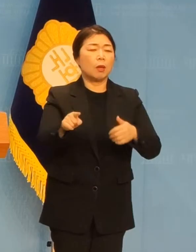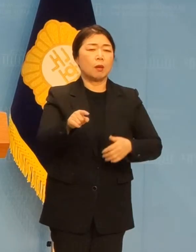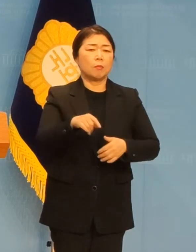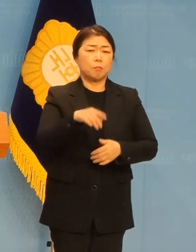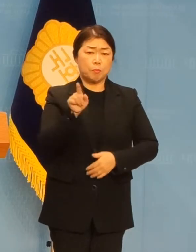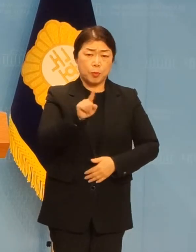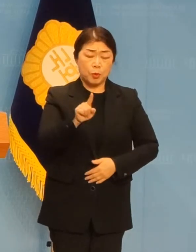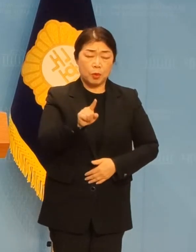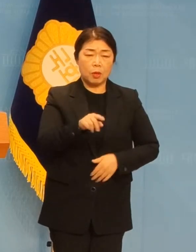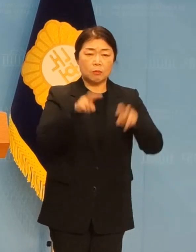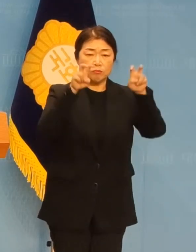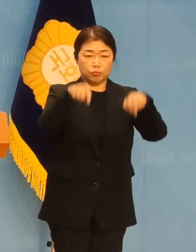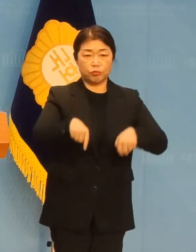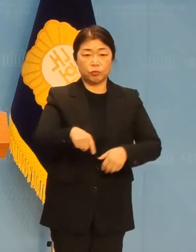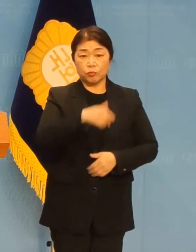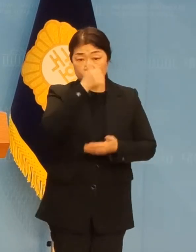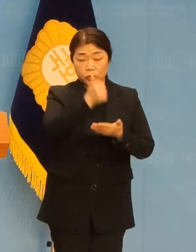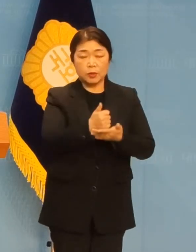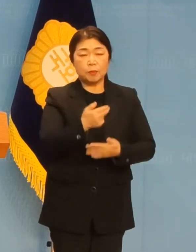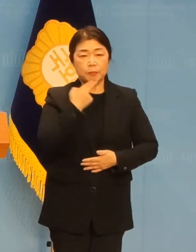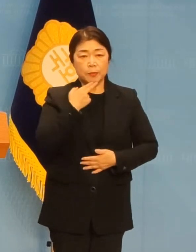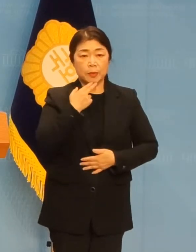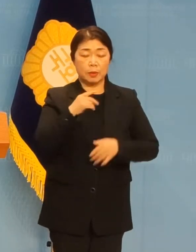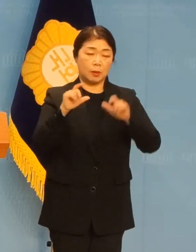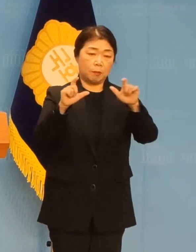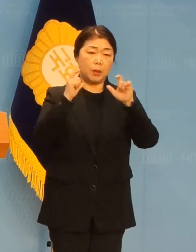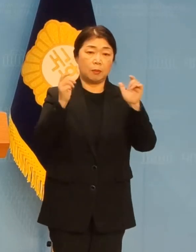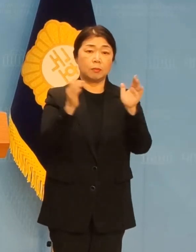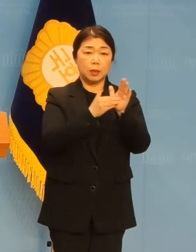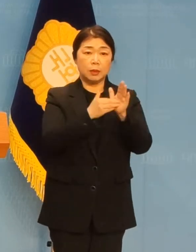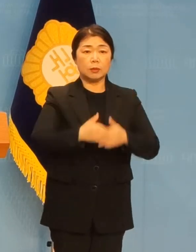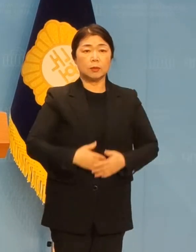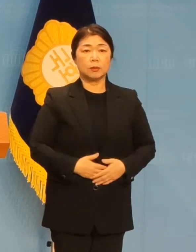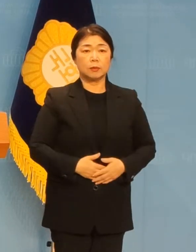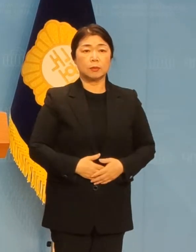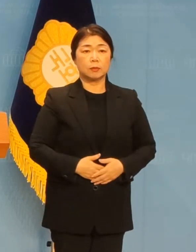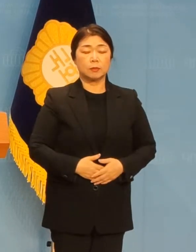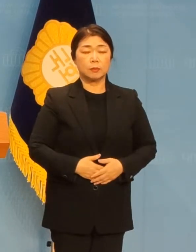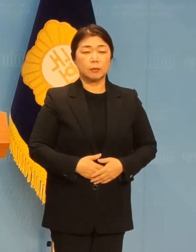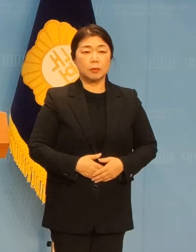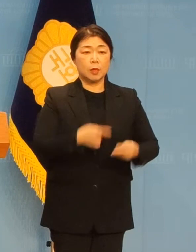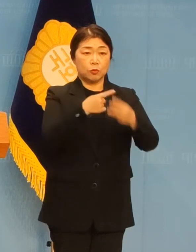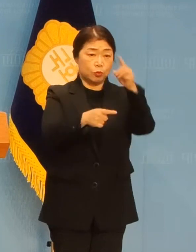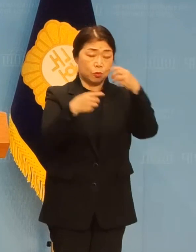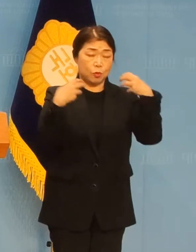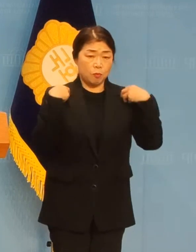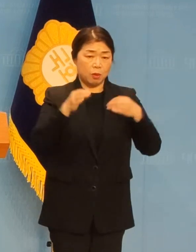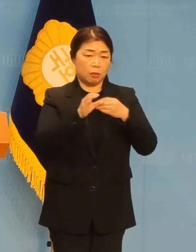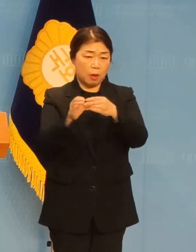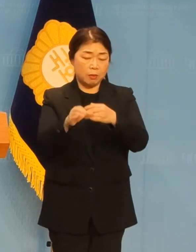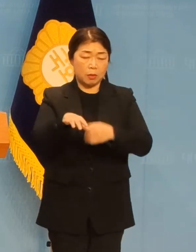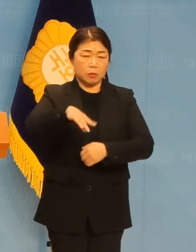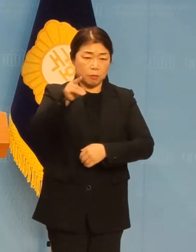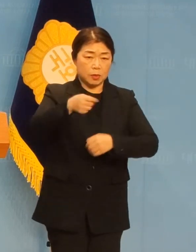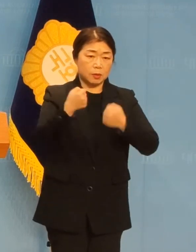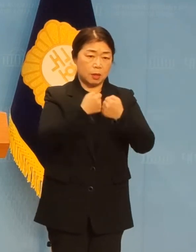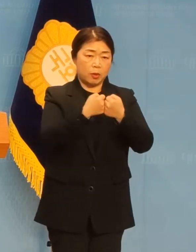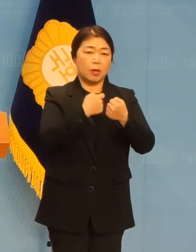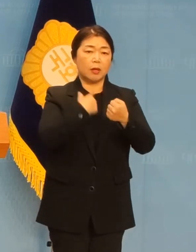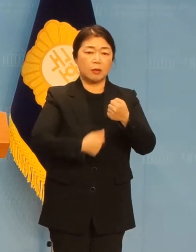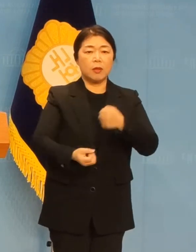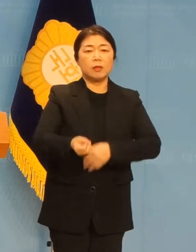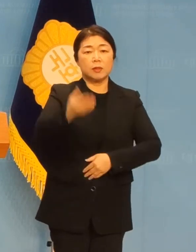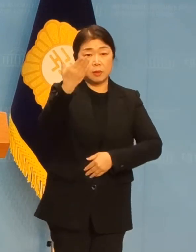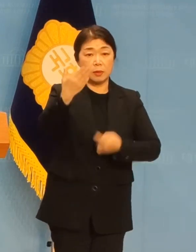즉 무혐의라는 결과를 받았습니다. 윤석열 정권에 대항해서 첫 번째 승리를